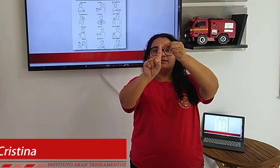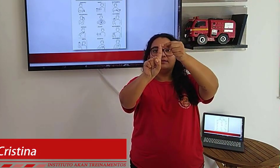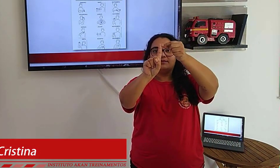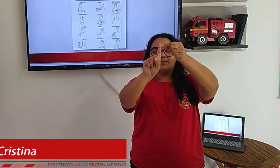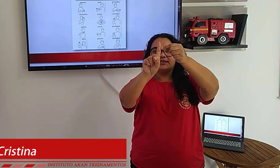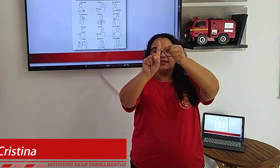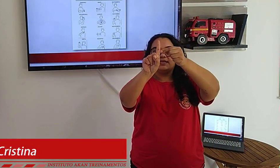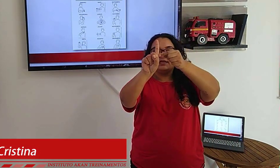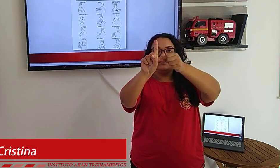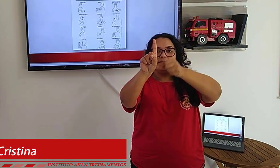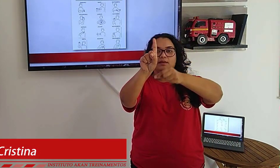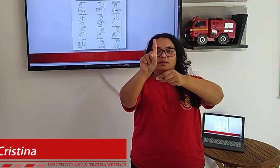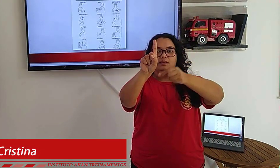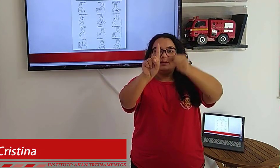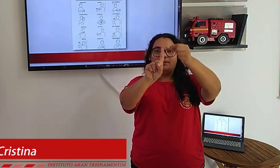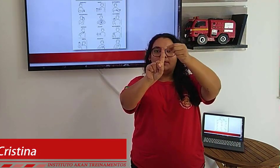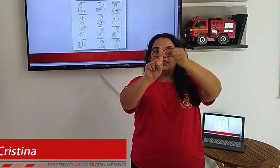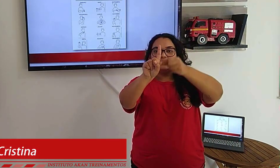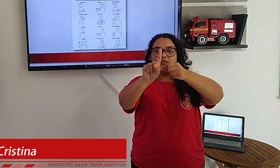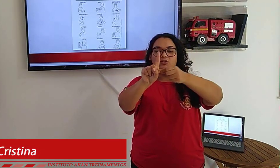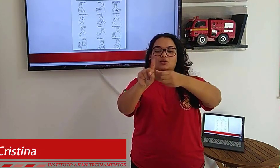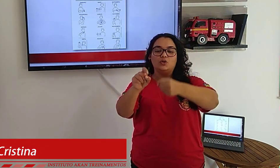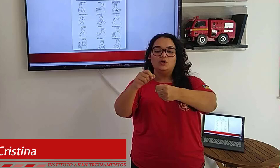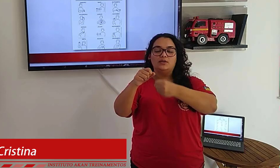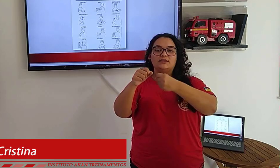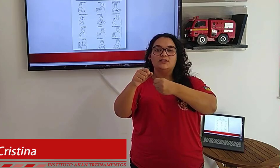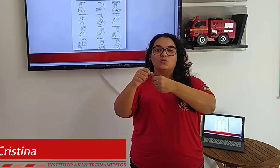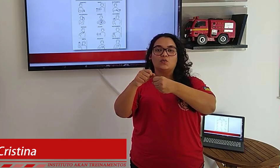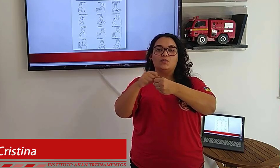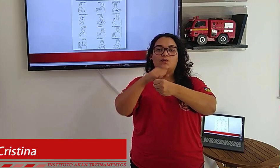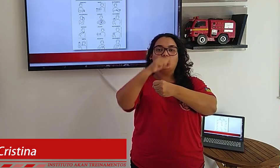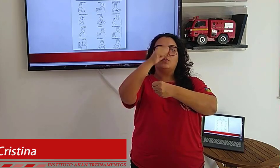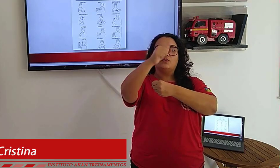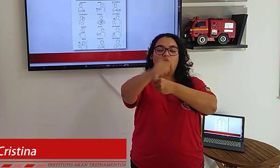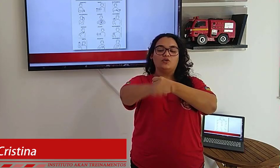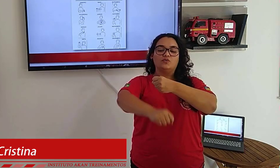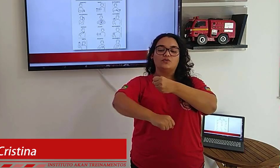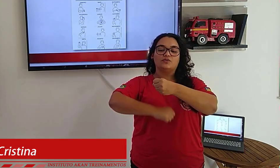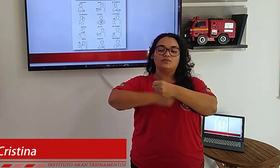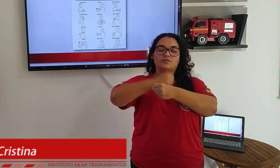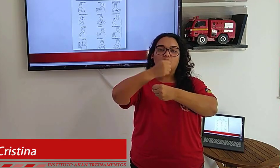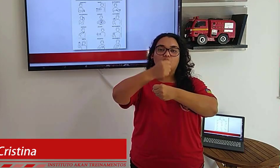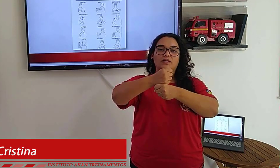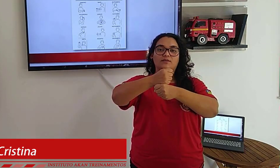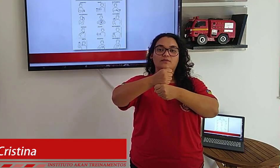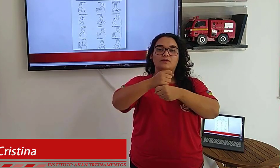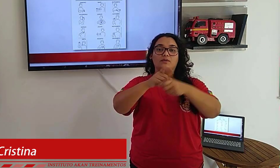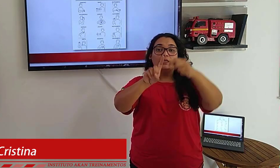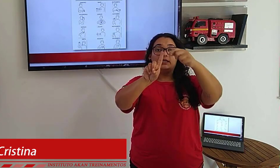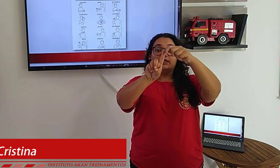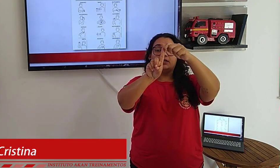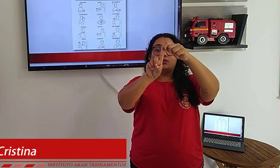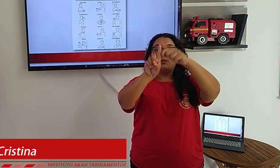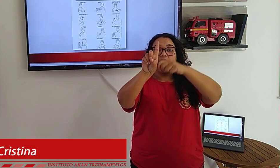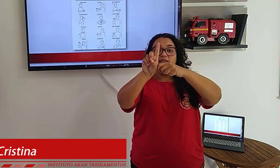passa nele. Meses, segura um punho, roda o outro. do ano. Então,